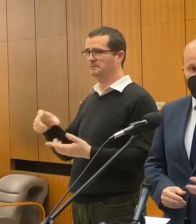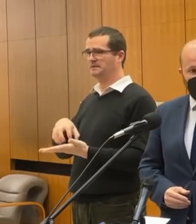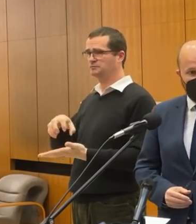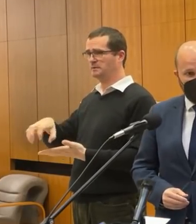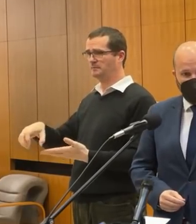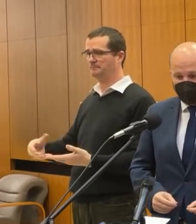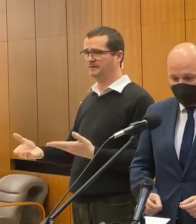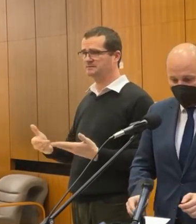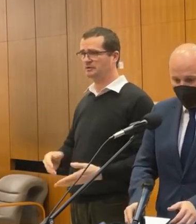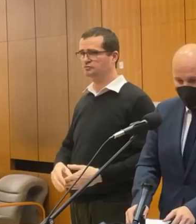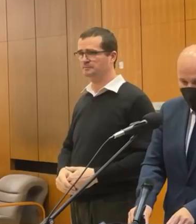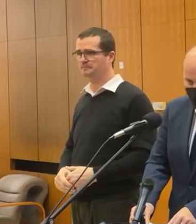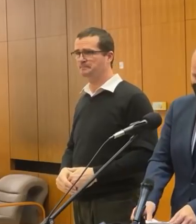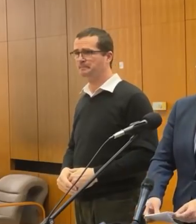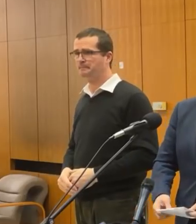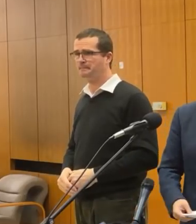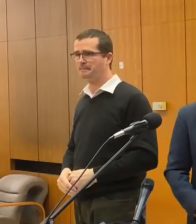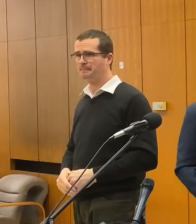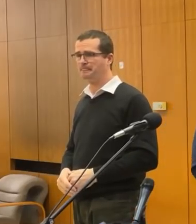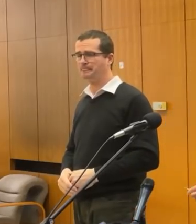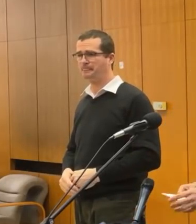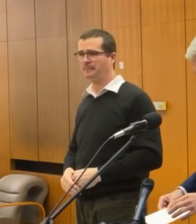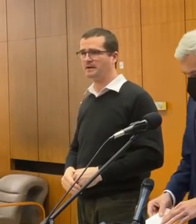Ďakujem veľmi pekne, nech sa páči, pán minister zahraničných vecí.